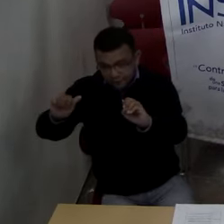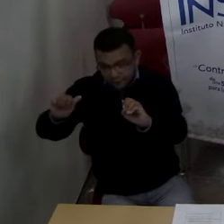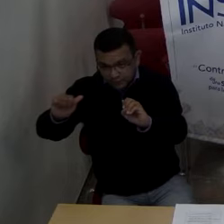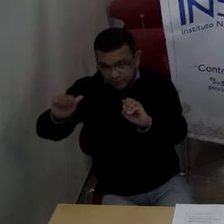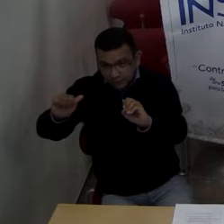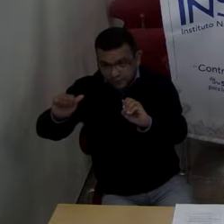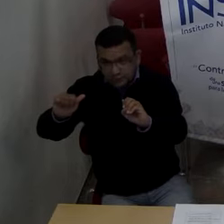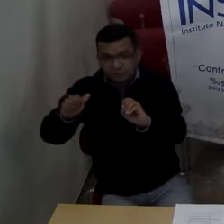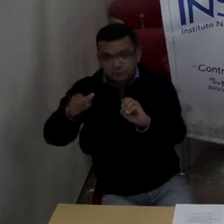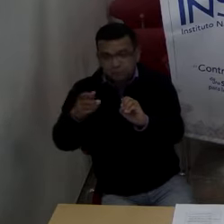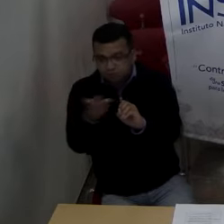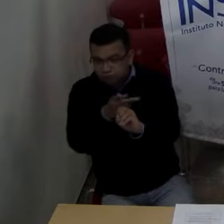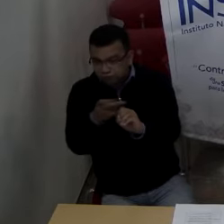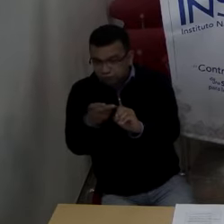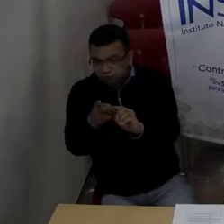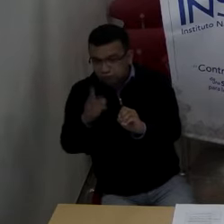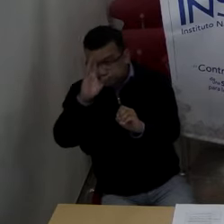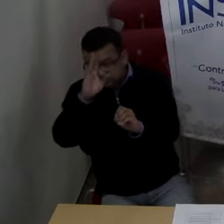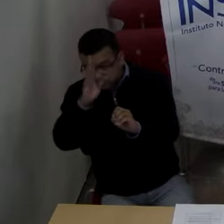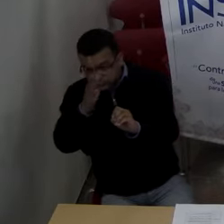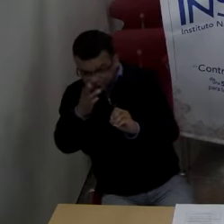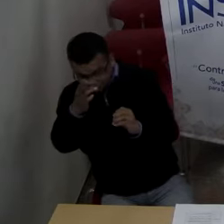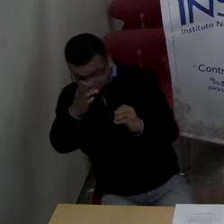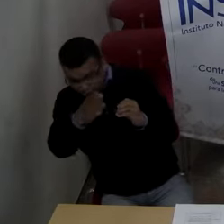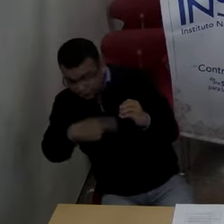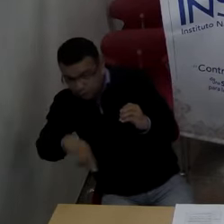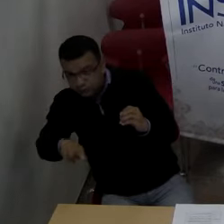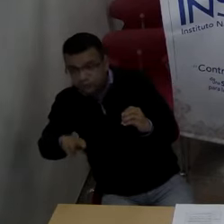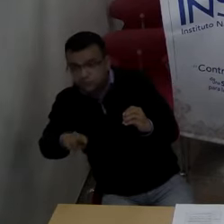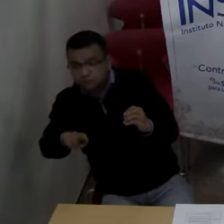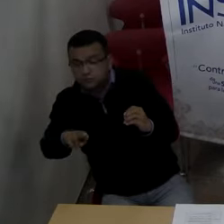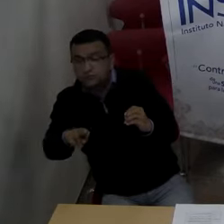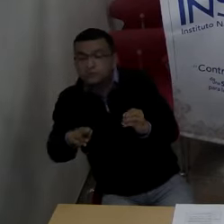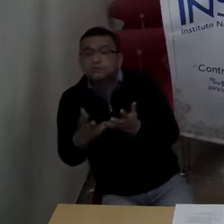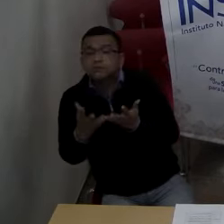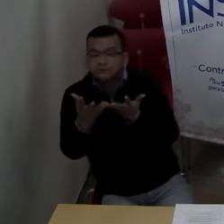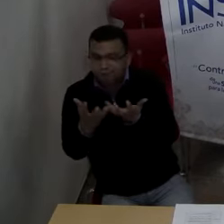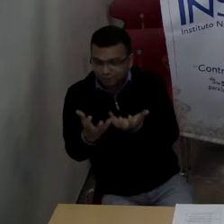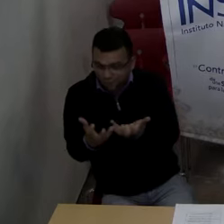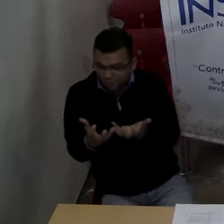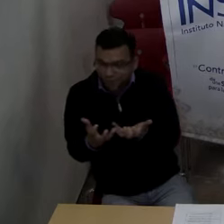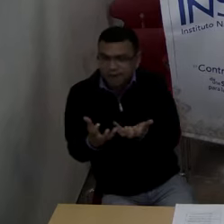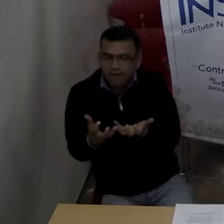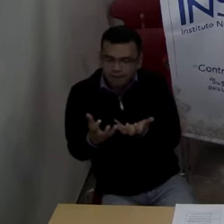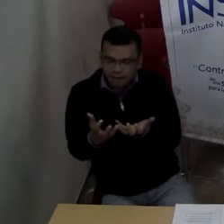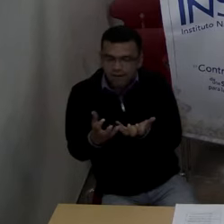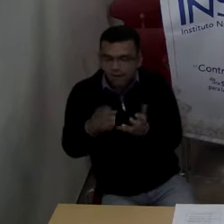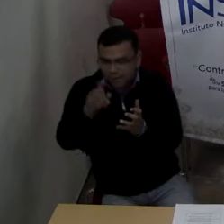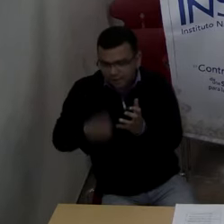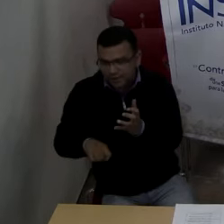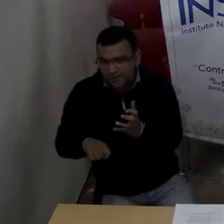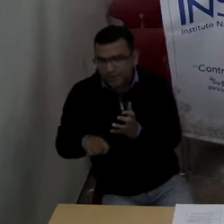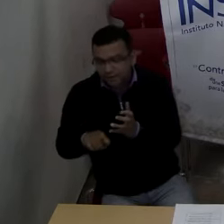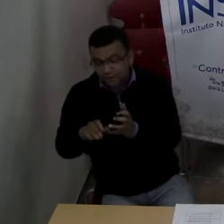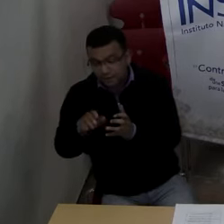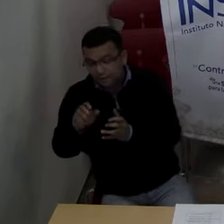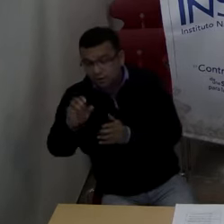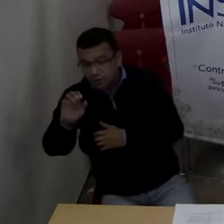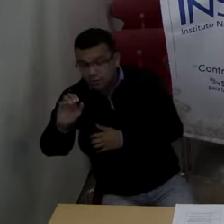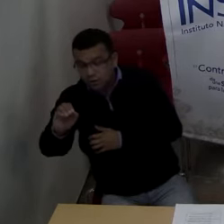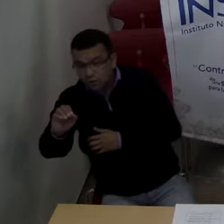propio y también el de la pareja. ¿Por qué? Porque hay que protegernos de los efectos de